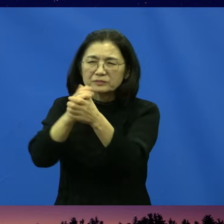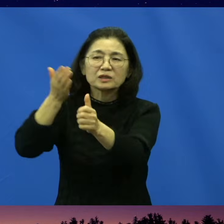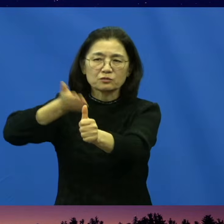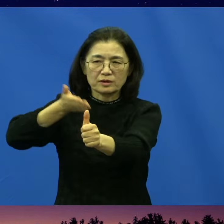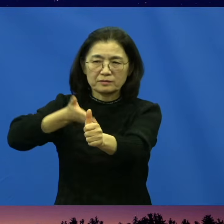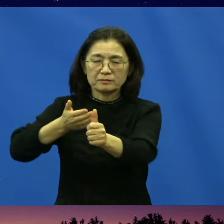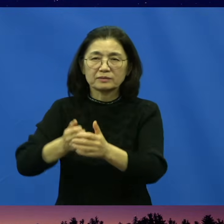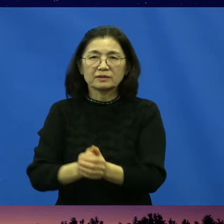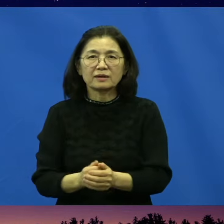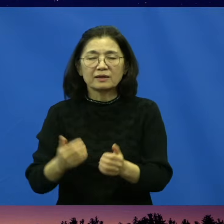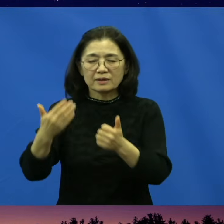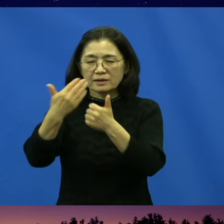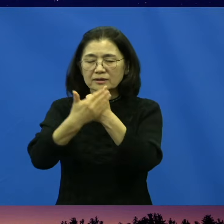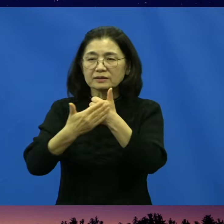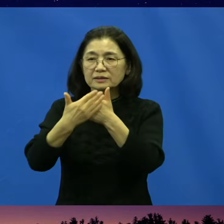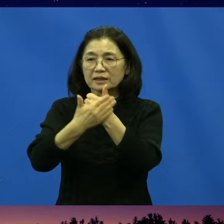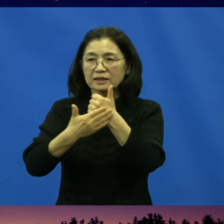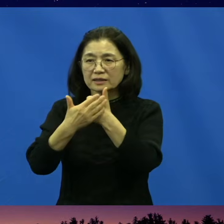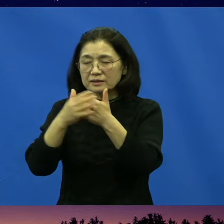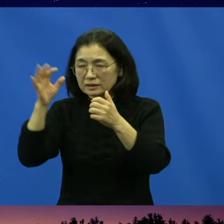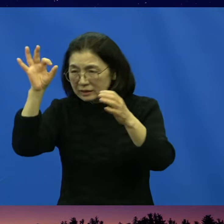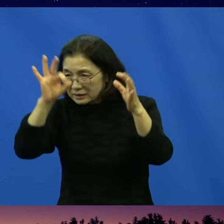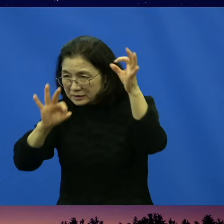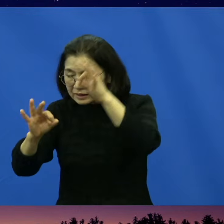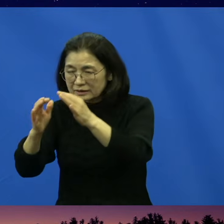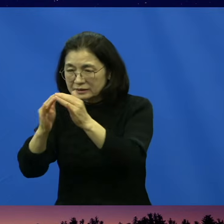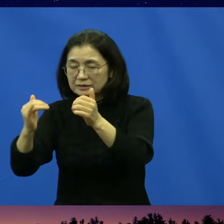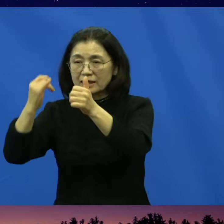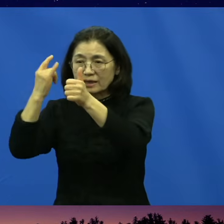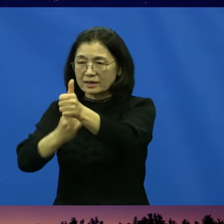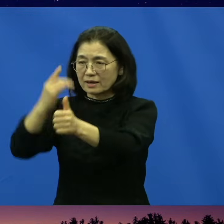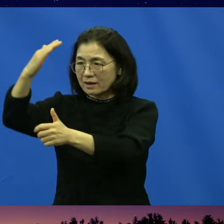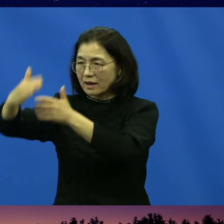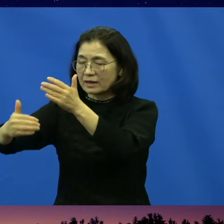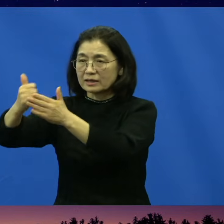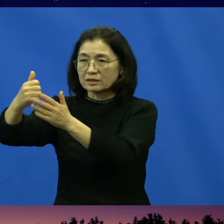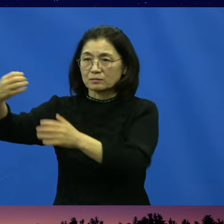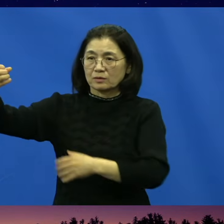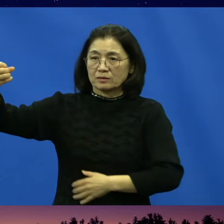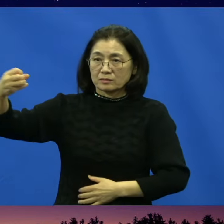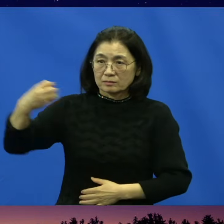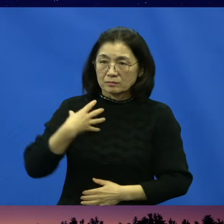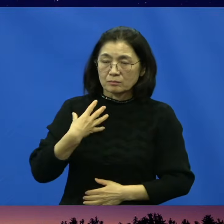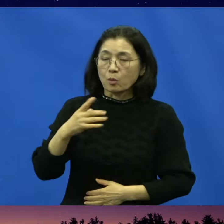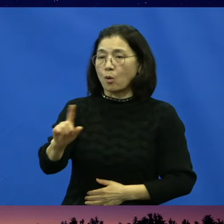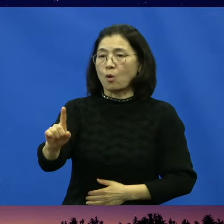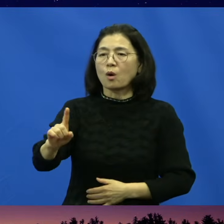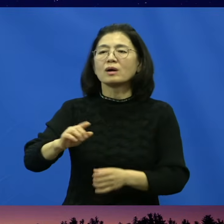은혜를 구하는 자에게 주시는 하나님의 응답은 사랑함입니다.